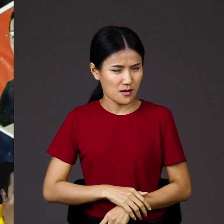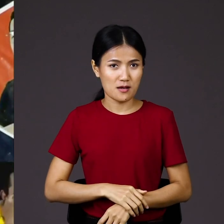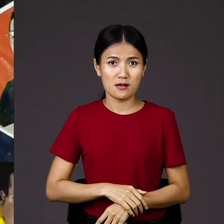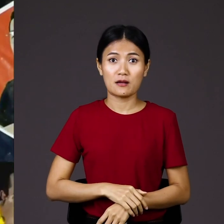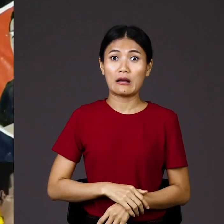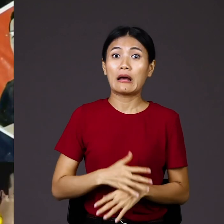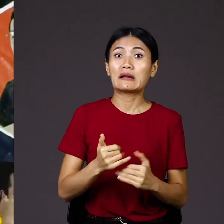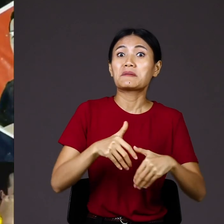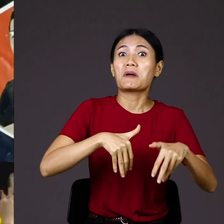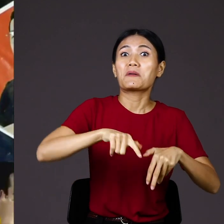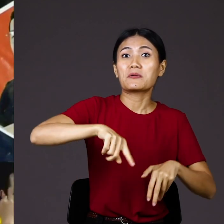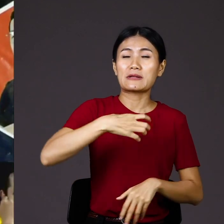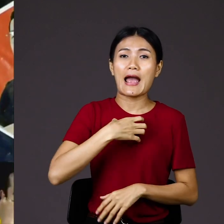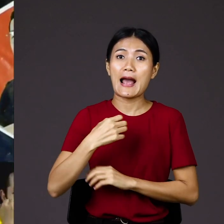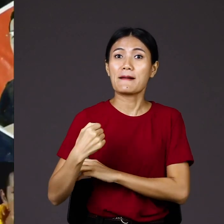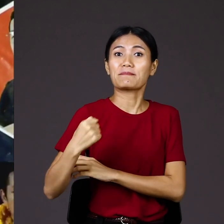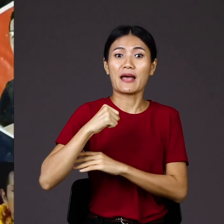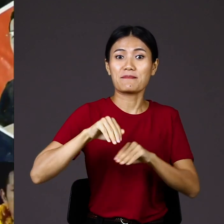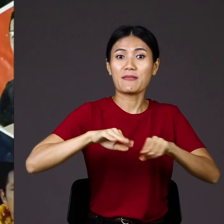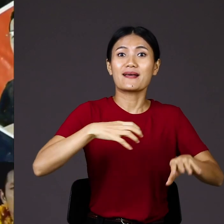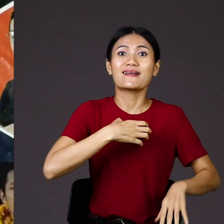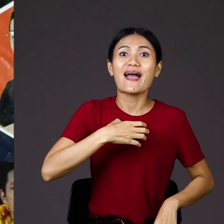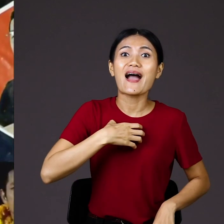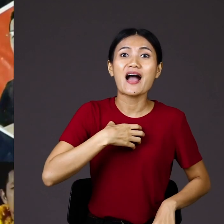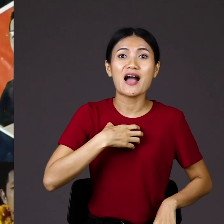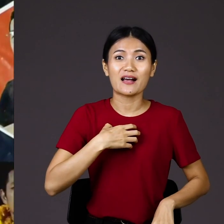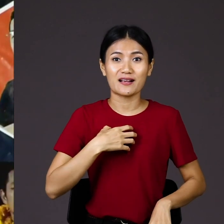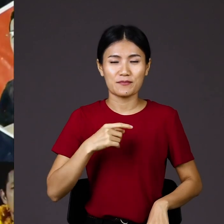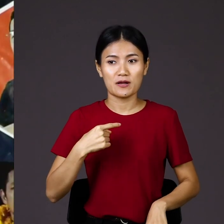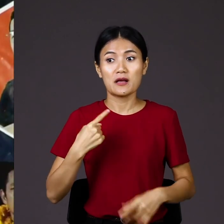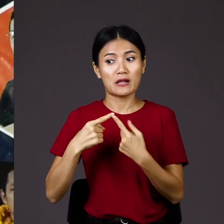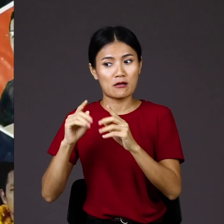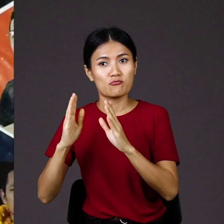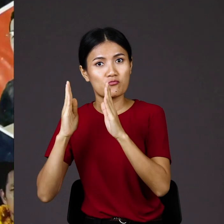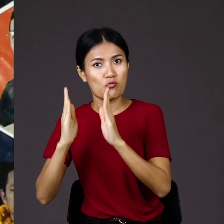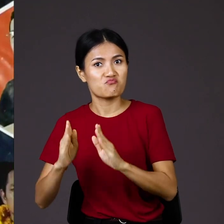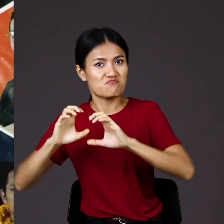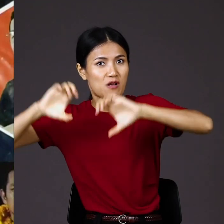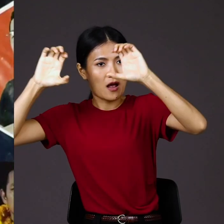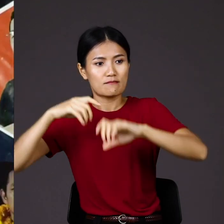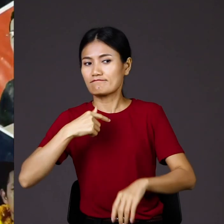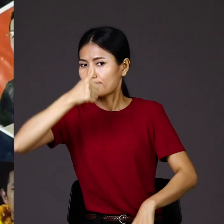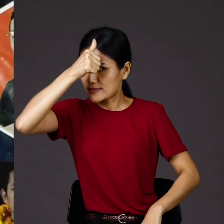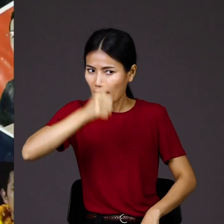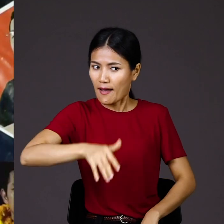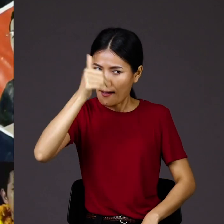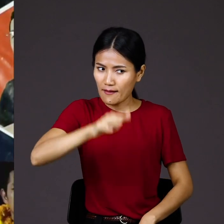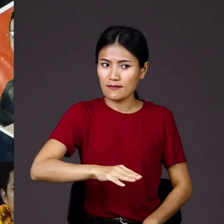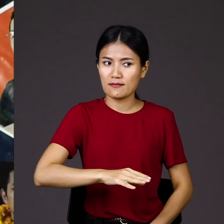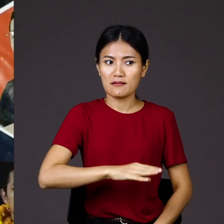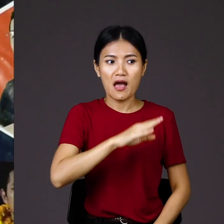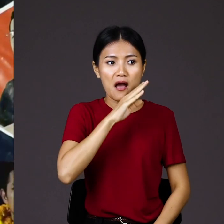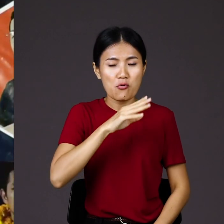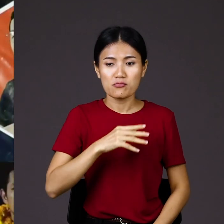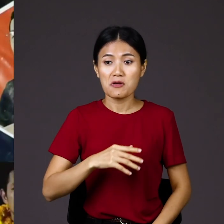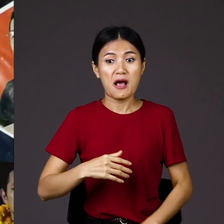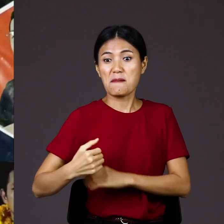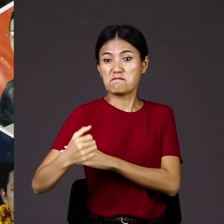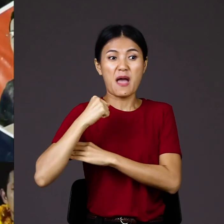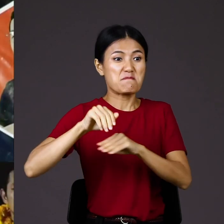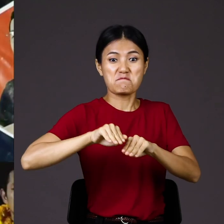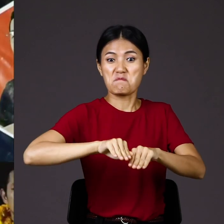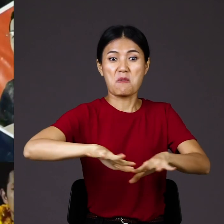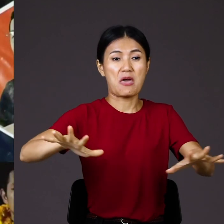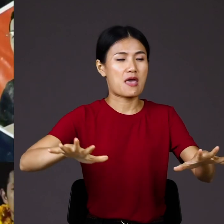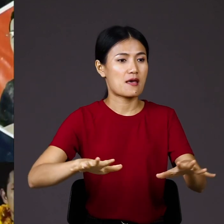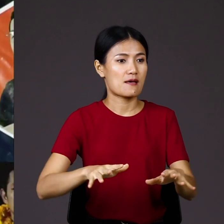าอยากกระจายอำนาจเมื่อไหร่ฝ่ายราชการส่วนกลางมักจะสกัดขัดขวางด้วยการบอกว่าไม่ได้กระจายไปแล้ว